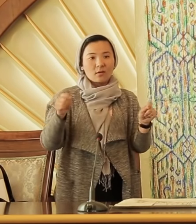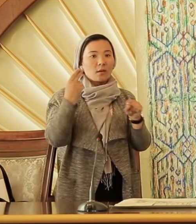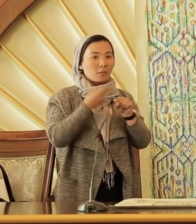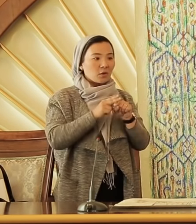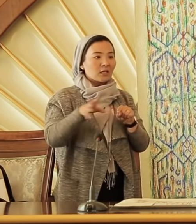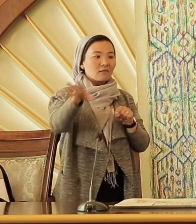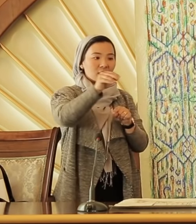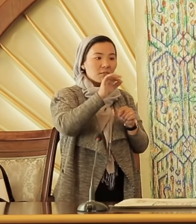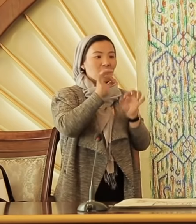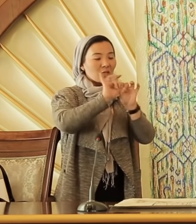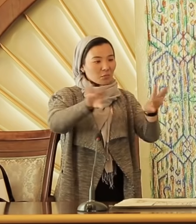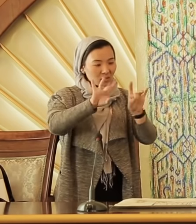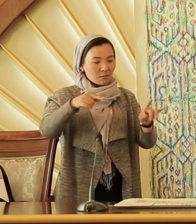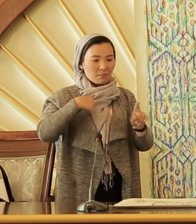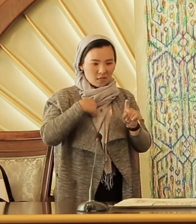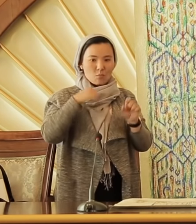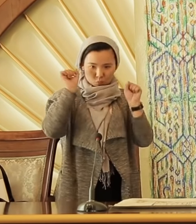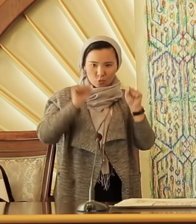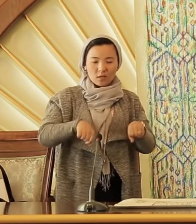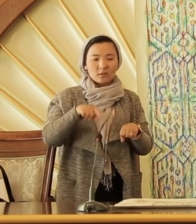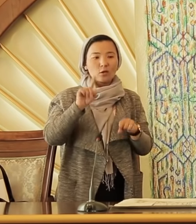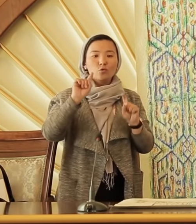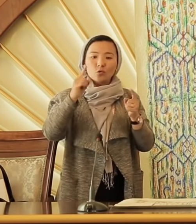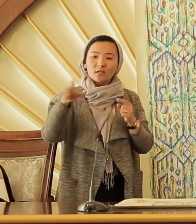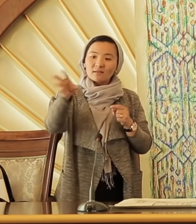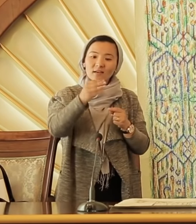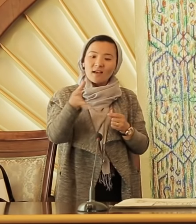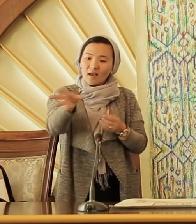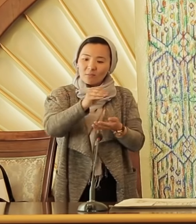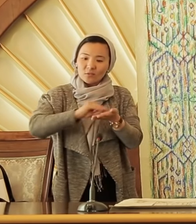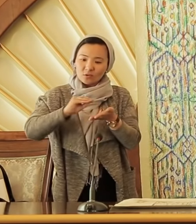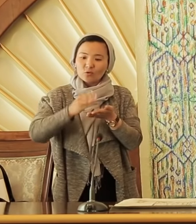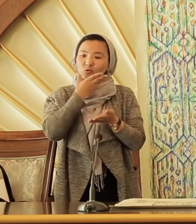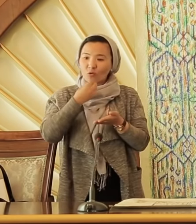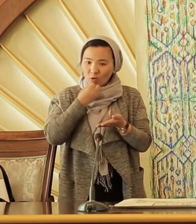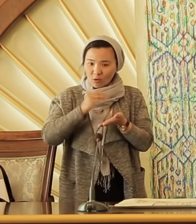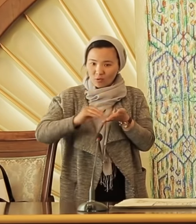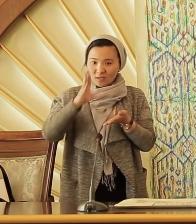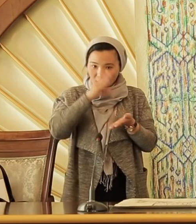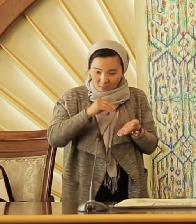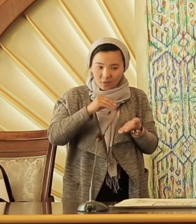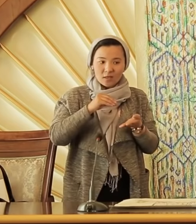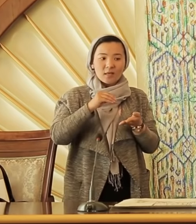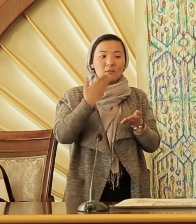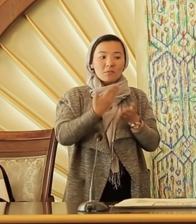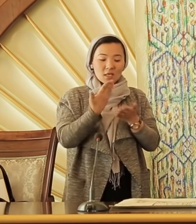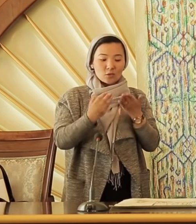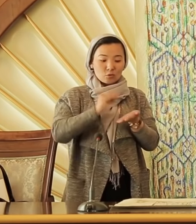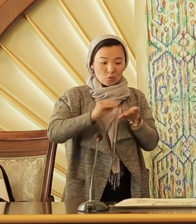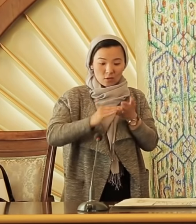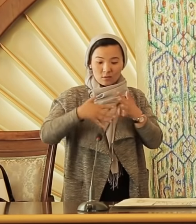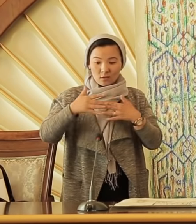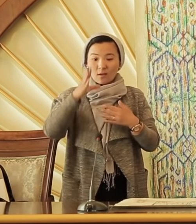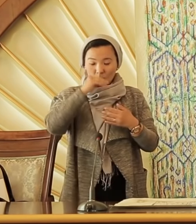g'oyani sizlarga aytib bersam bo'ladi. Chunki sizlar chiroyli yozasiz. Chiroyli yozuvni bir ko'rsangiz